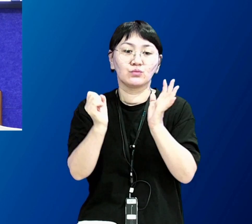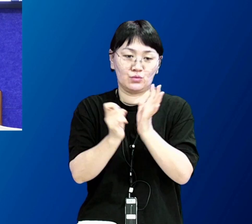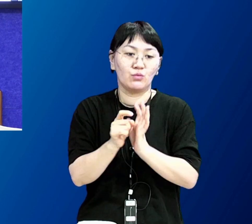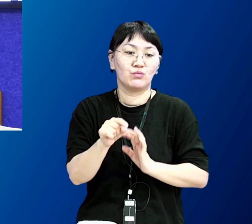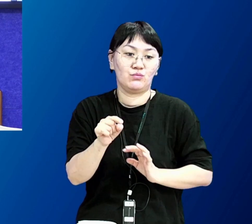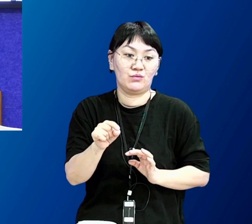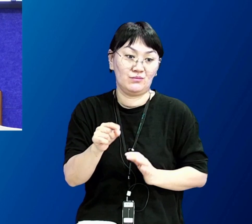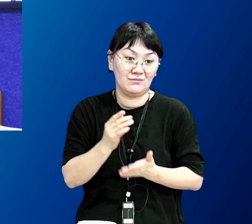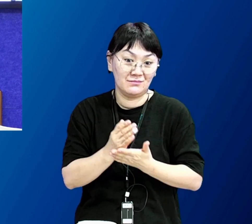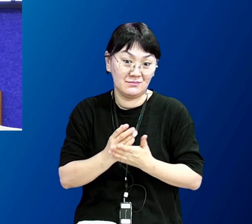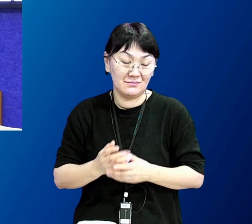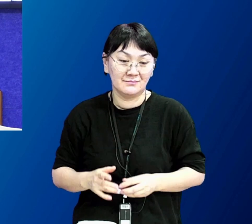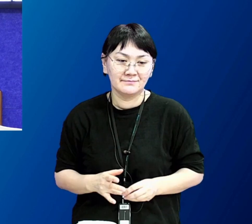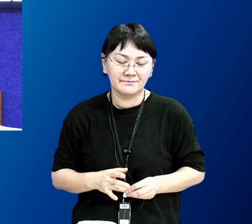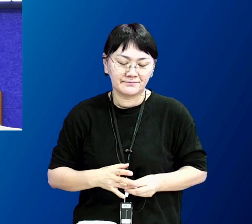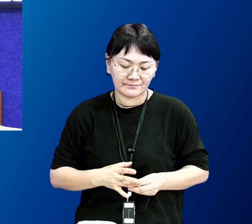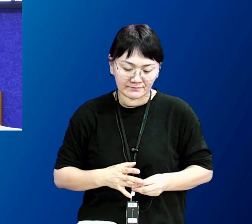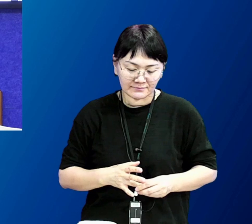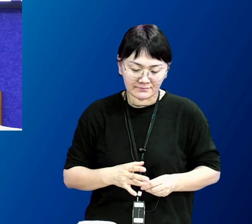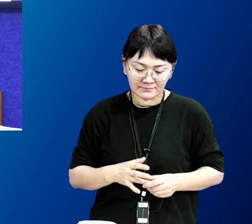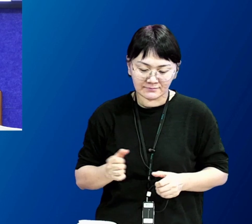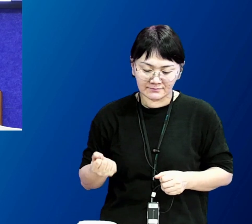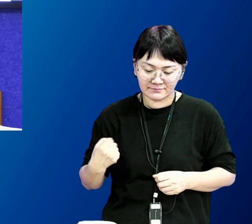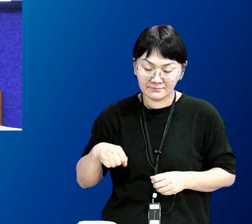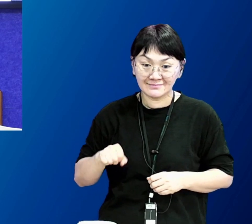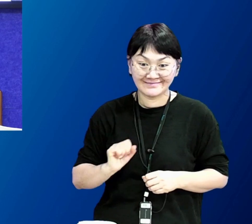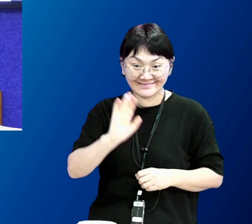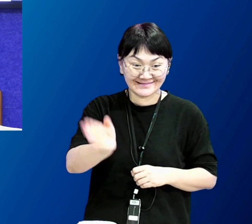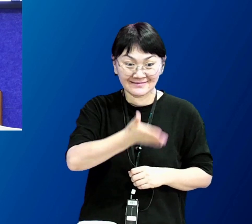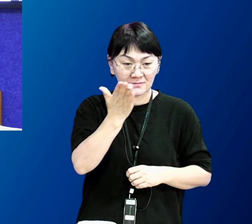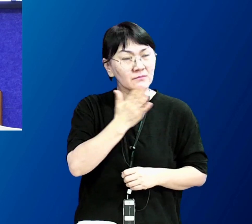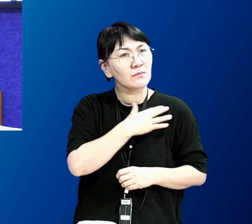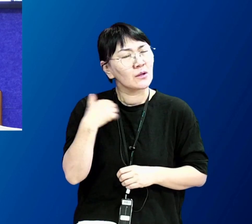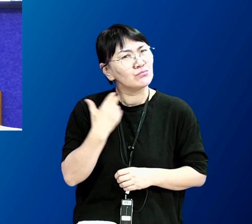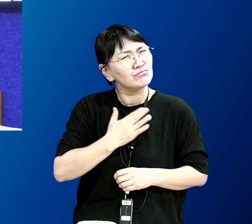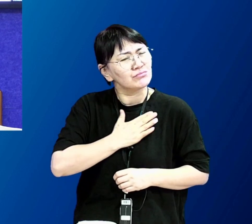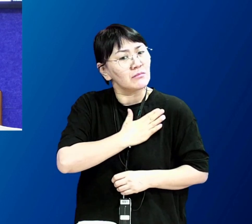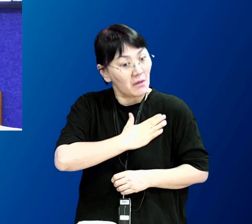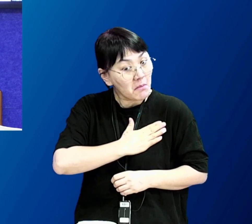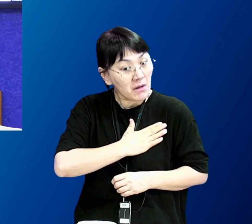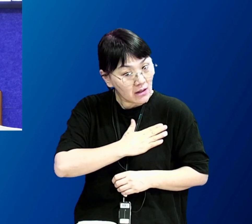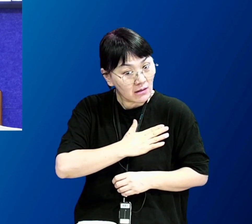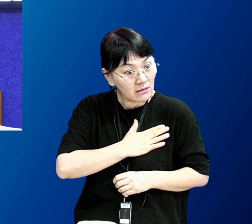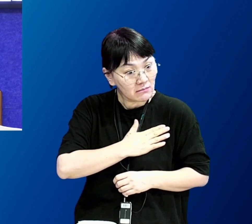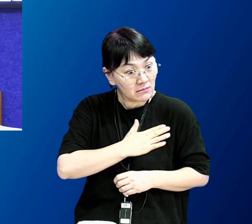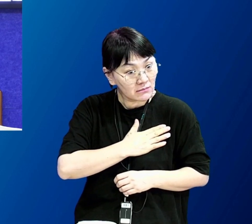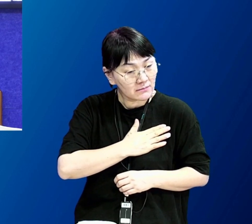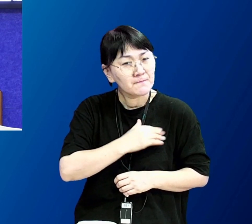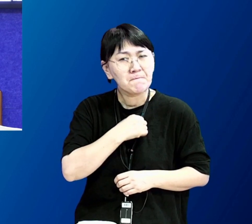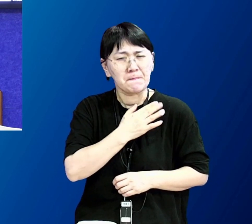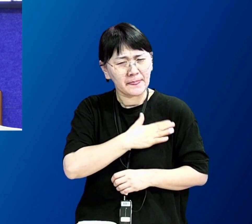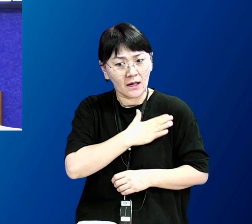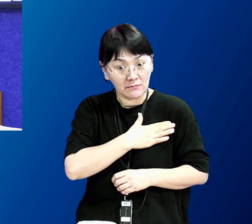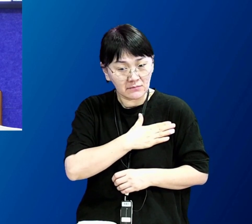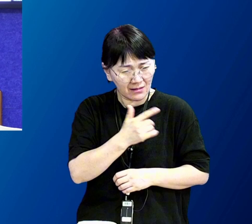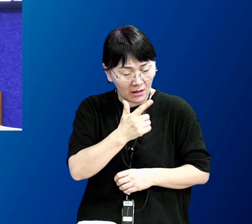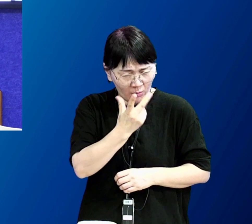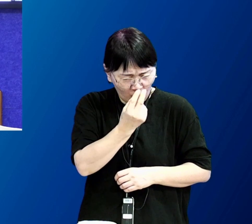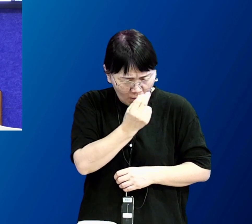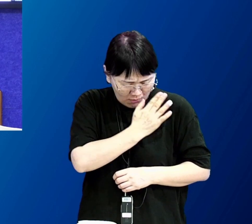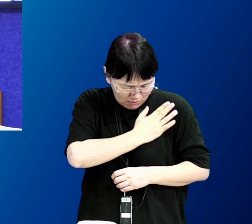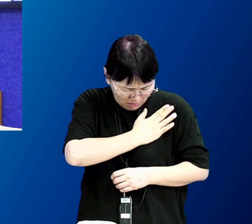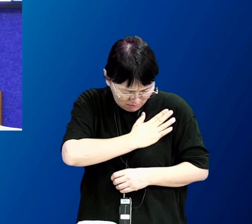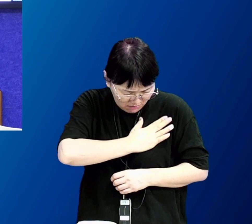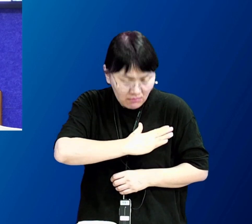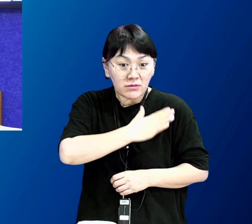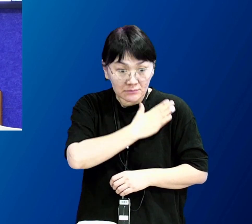бодож байна. За, 1-р нь та бүхэн эзнийг хайрладаг уу? Үнэнхээр хайрладаг бол эзнийг